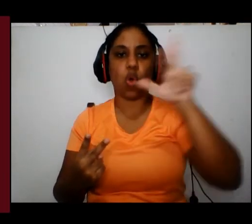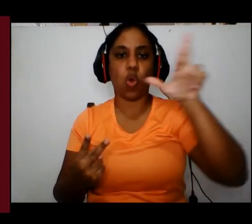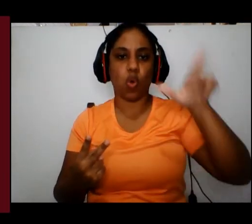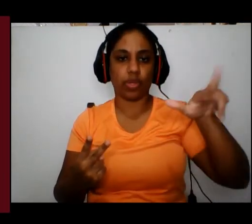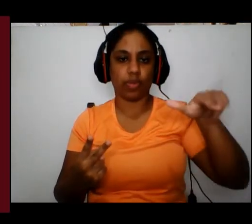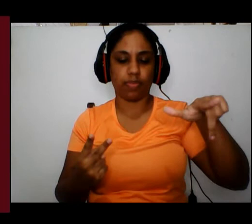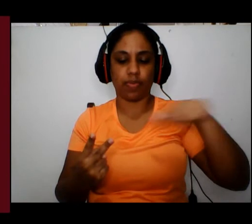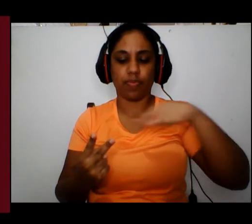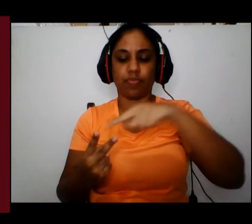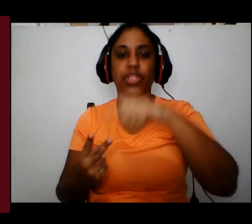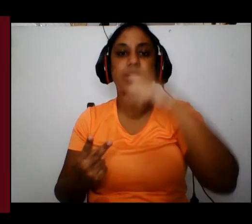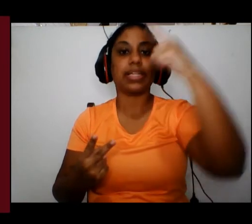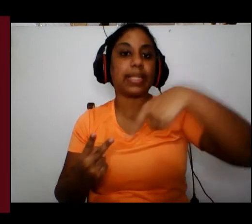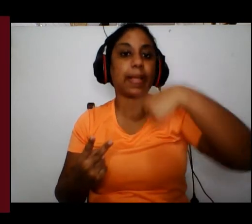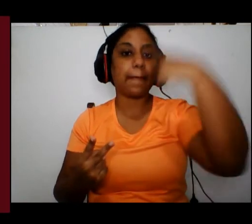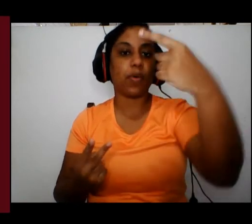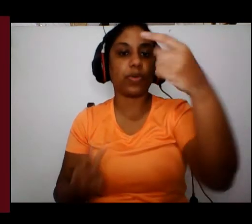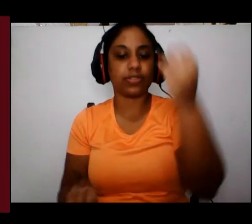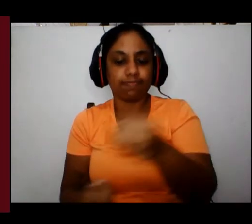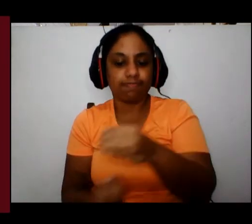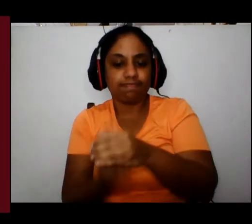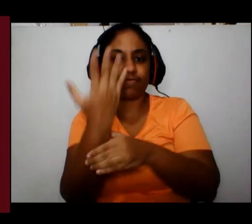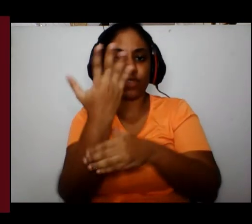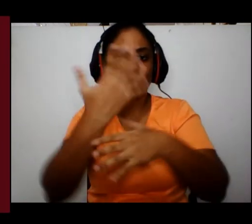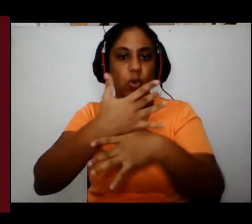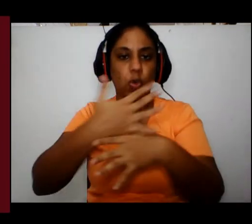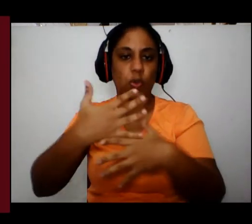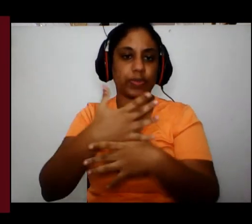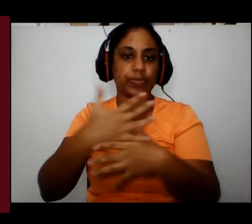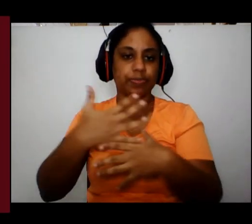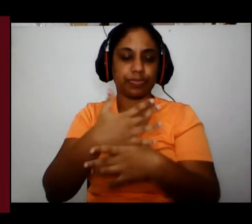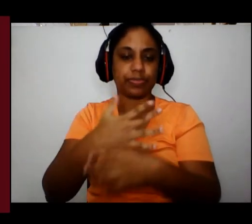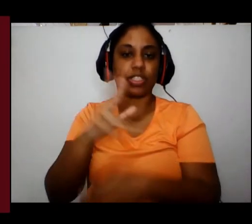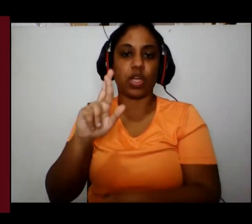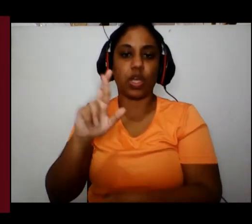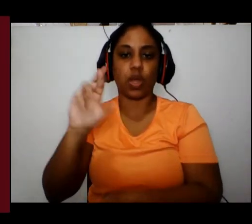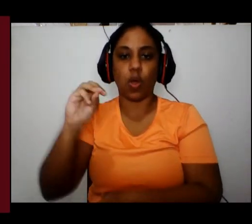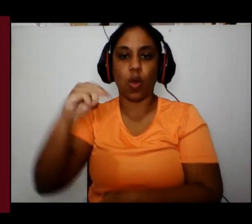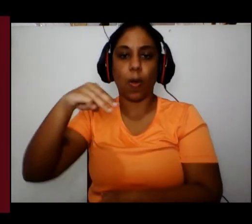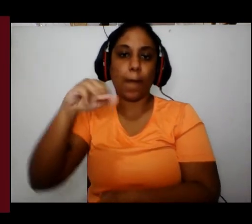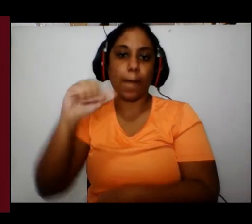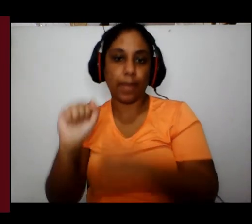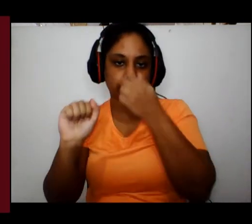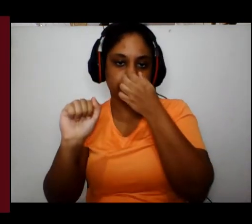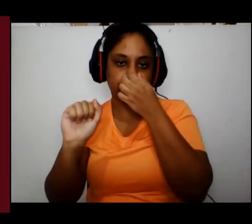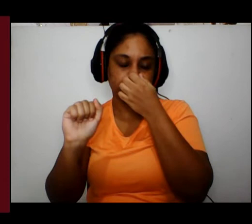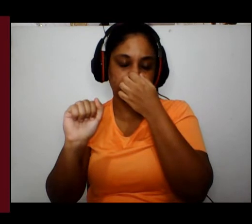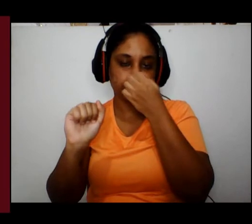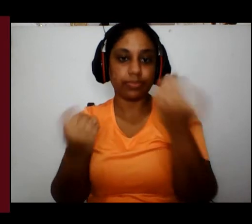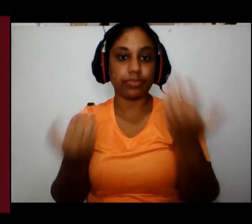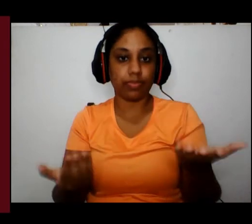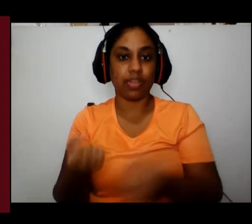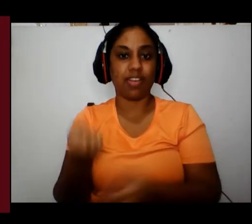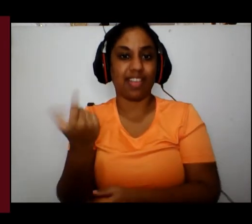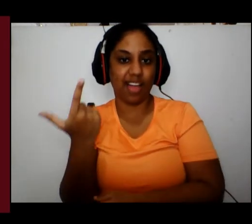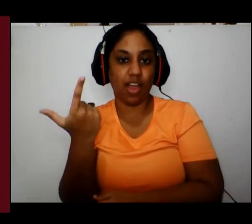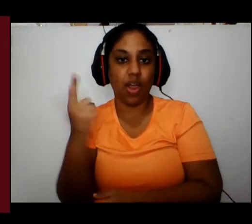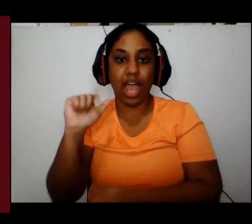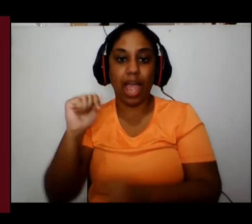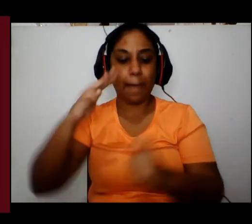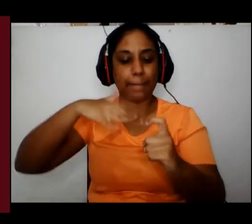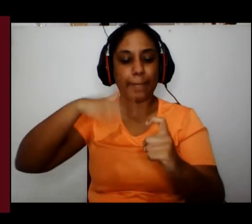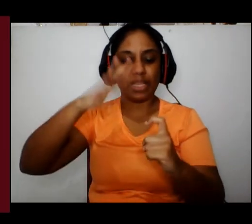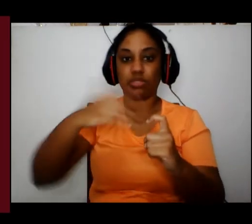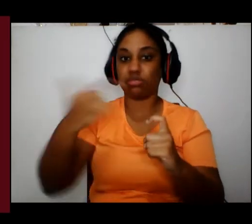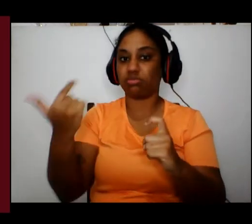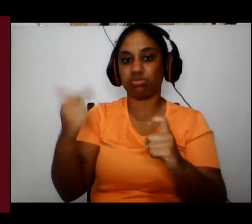tempo depois fundou Roma. Claro que é um mito, ou seja, é uma história sem fundação científica, sem base científica, como eu expliquei lá